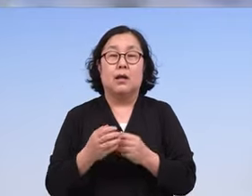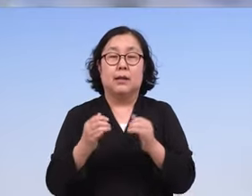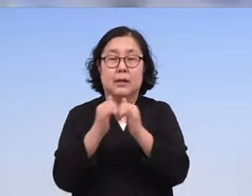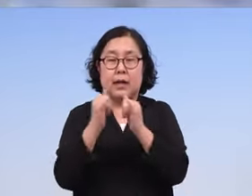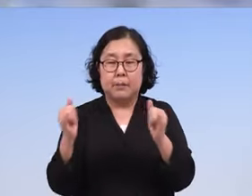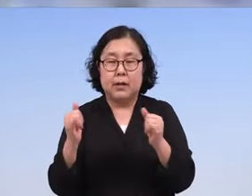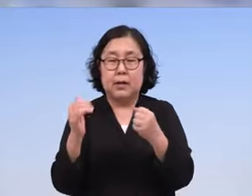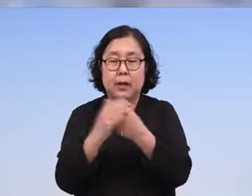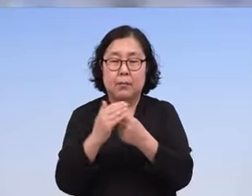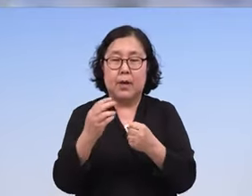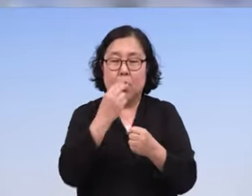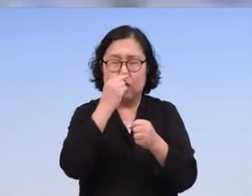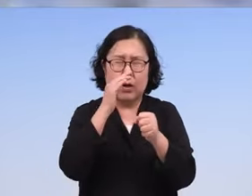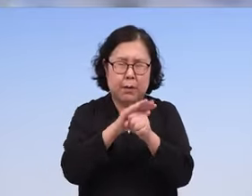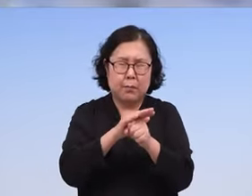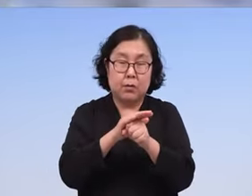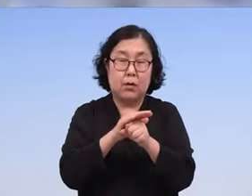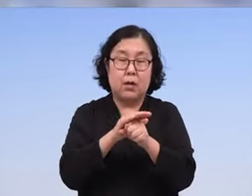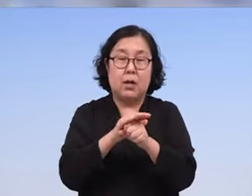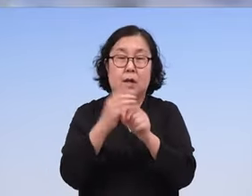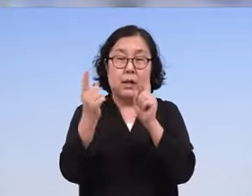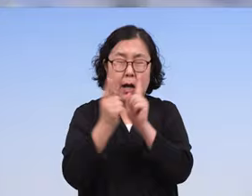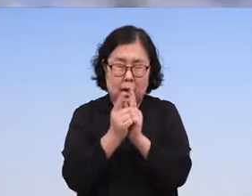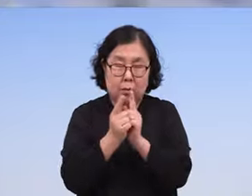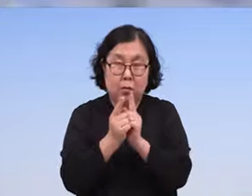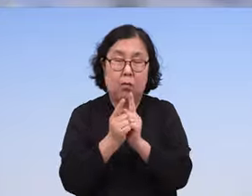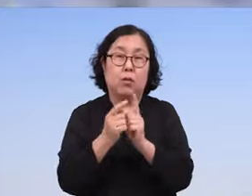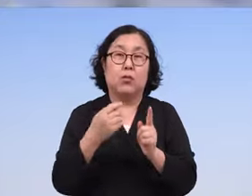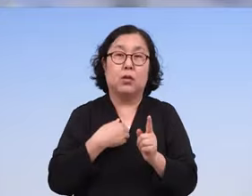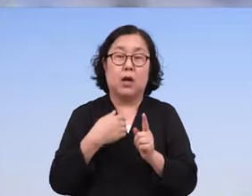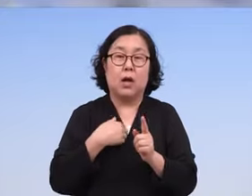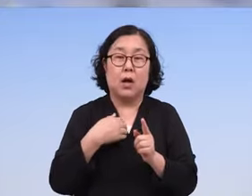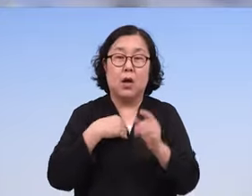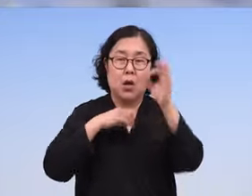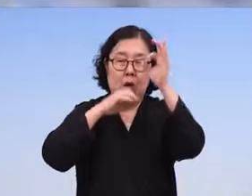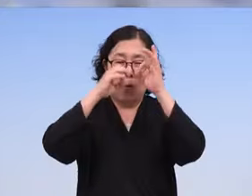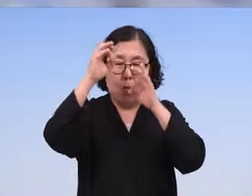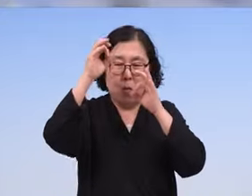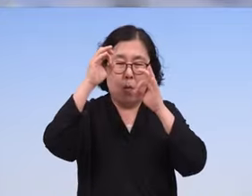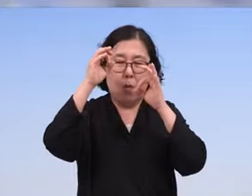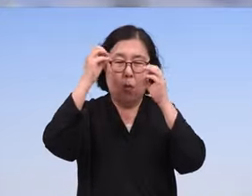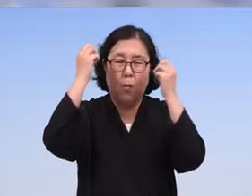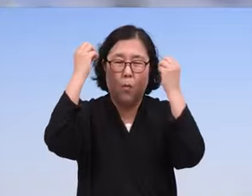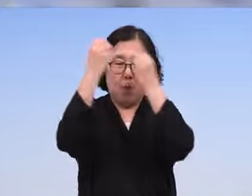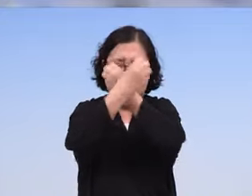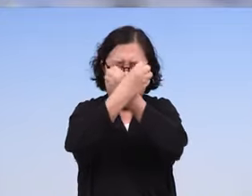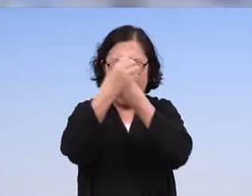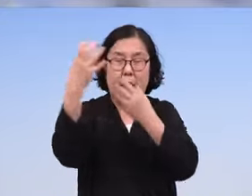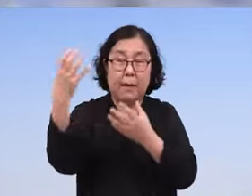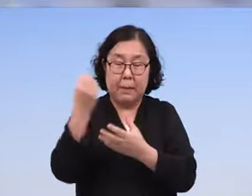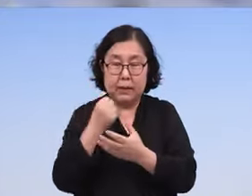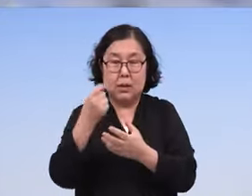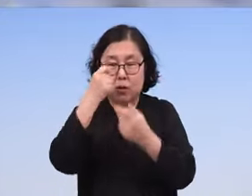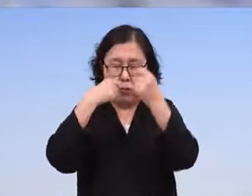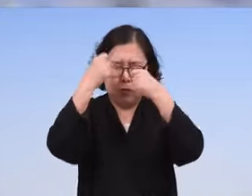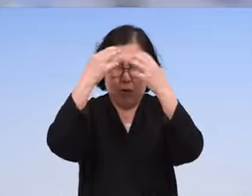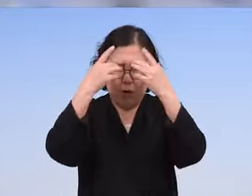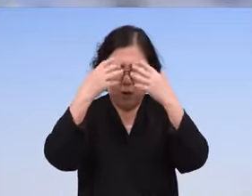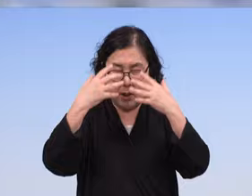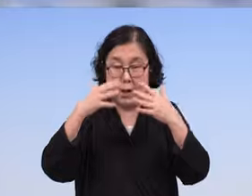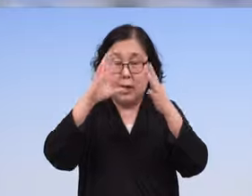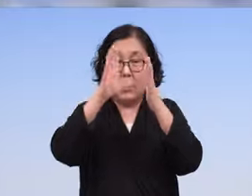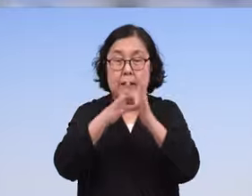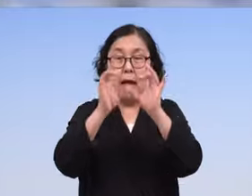사람들이 해가지고 억울하게 평가를 당하고 하느라고 했는데 오해받아가지고 눈물을 흘리게 만드는 그런 일들이